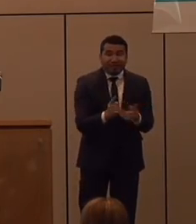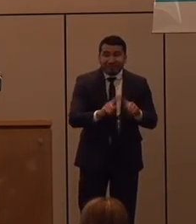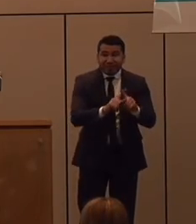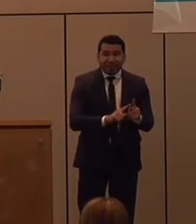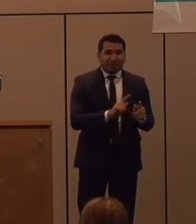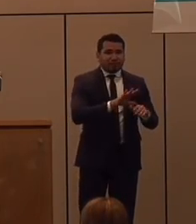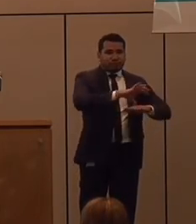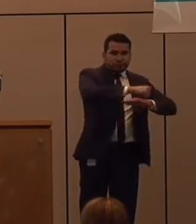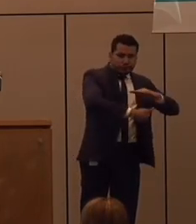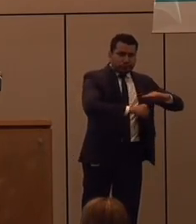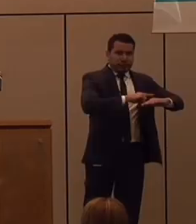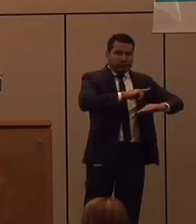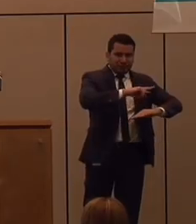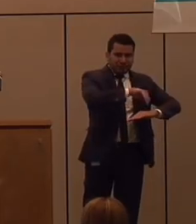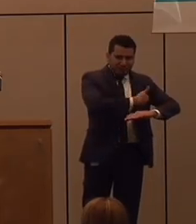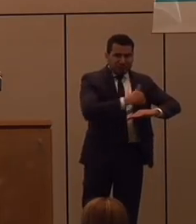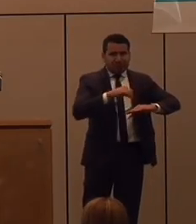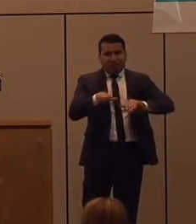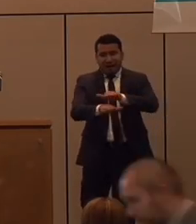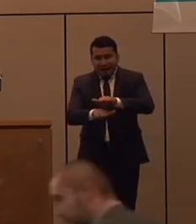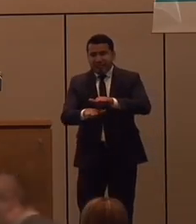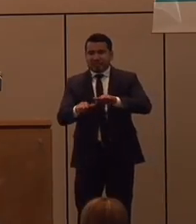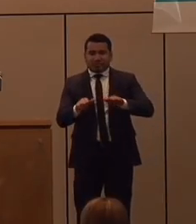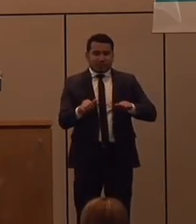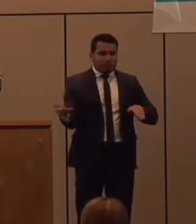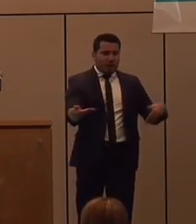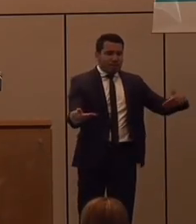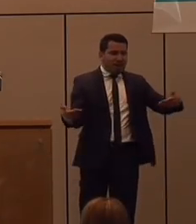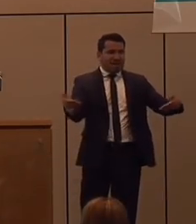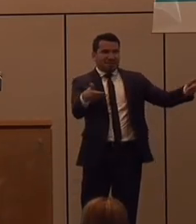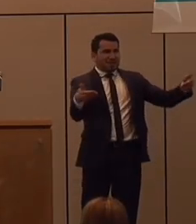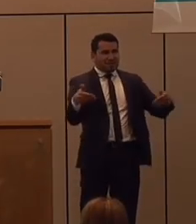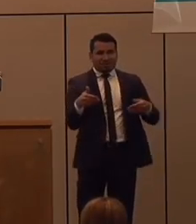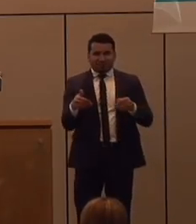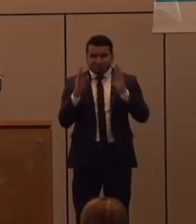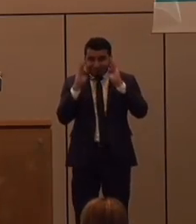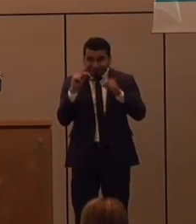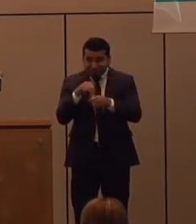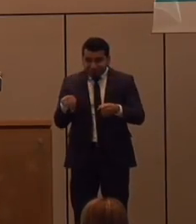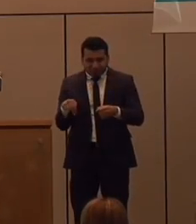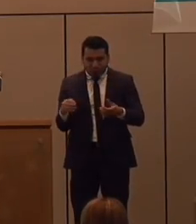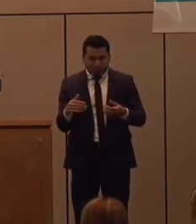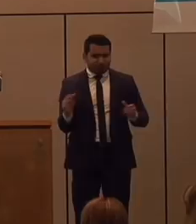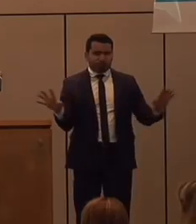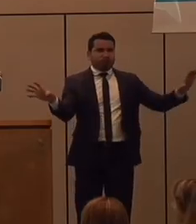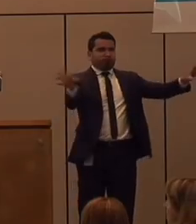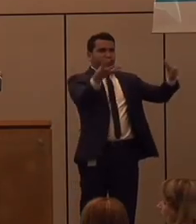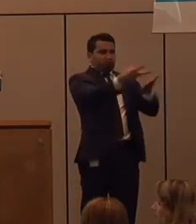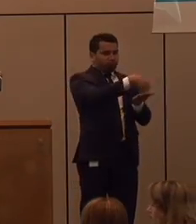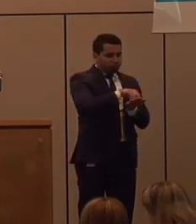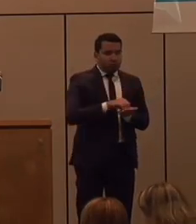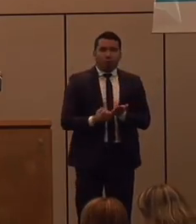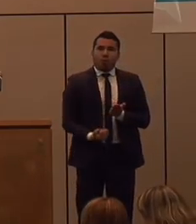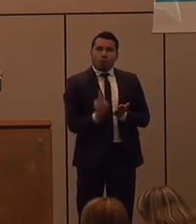por viceministerios por áreas y eso dificultaba la atención al ciudadano en cambio al tenerlo en un sol en